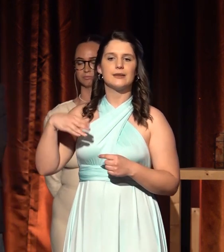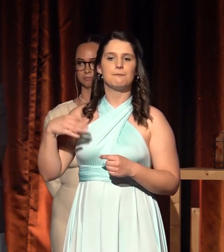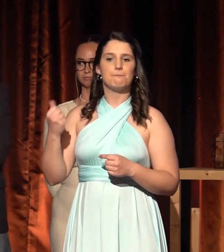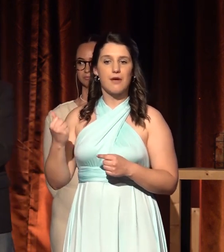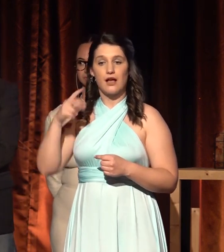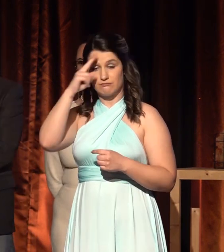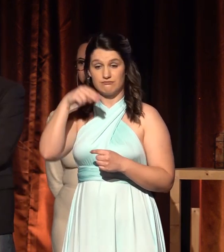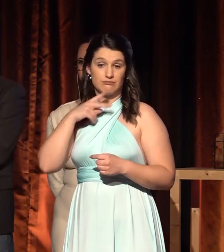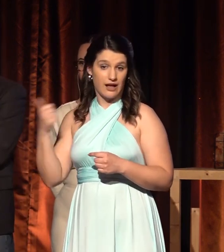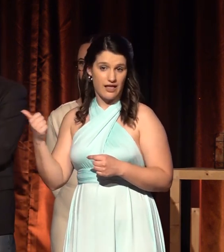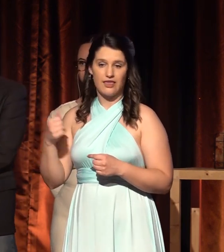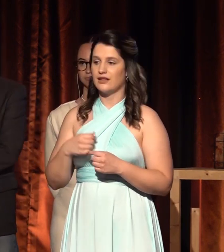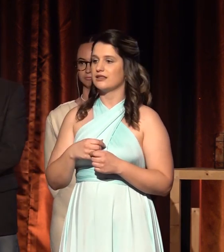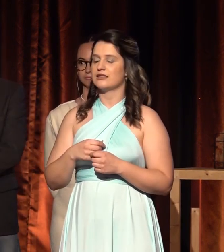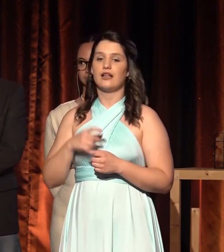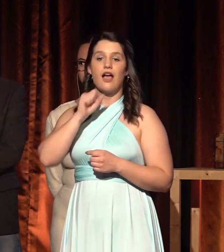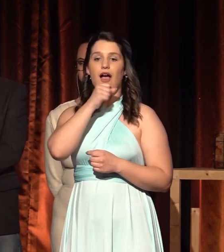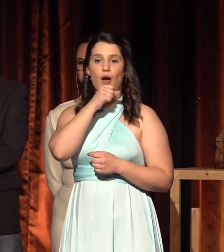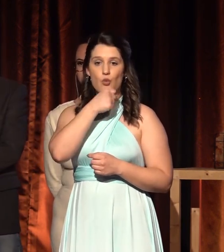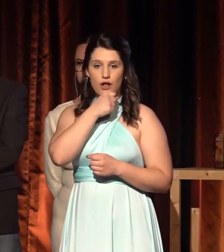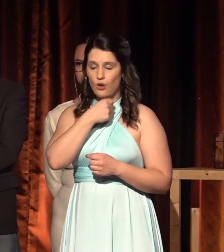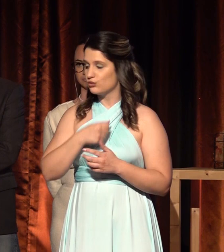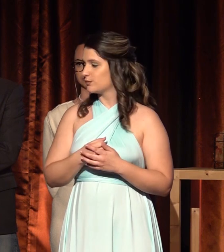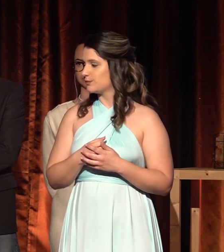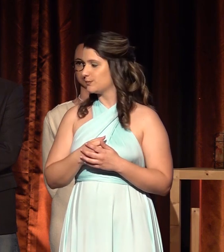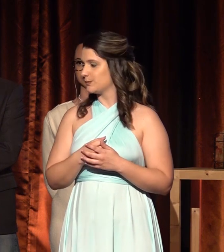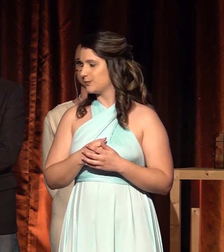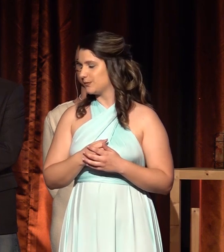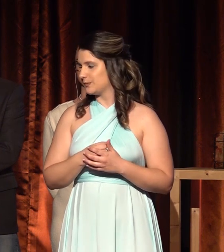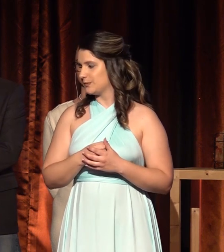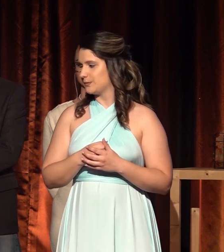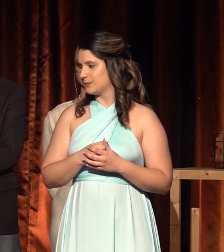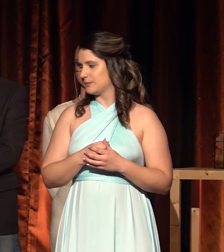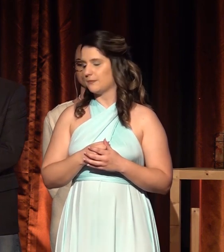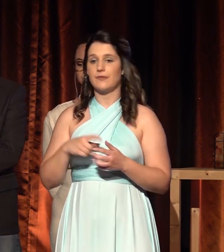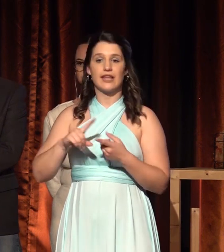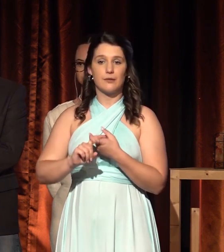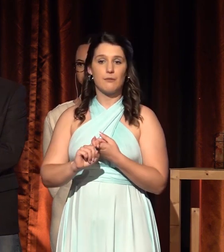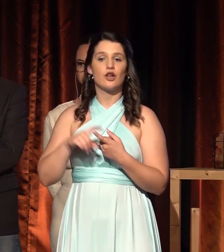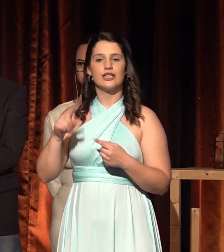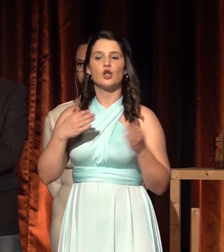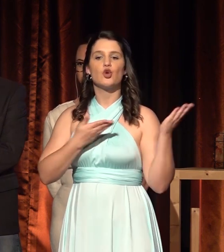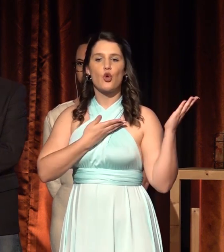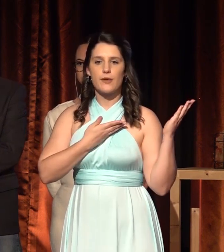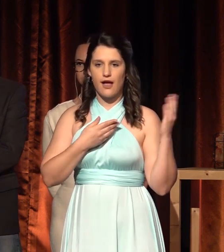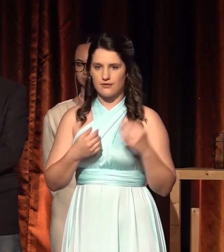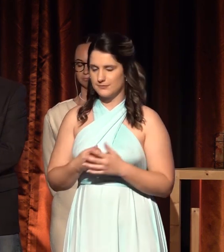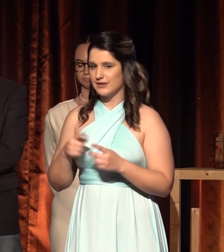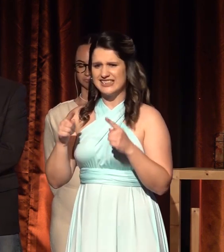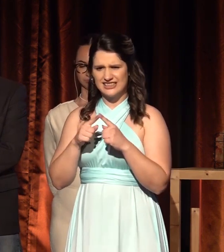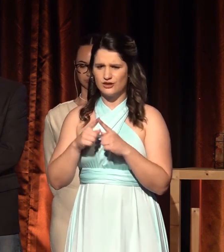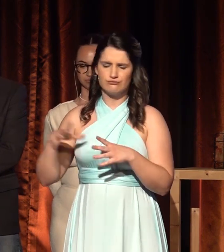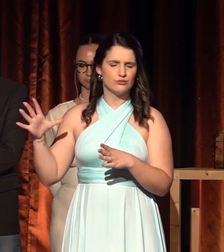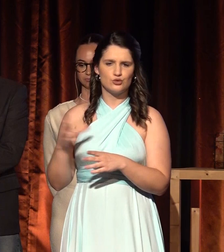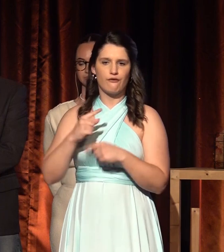els meus pares, Àngeles, Cinta i Julián, els meus avis, Ivan, el meu germà, Ingrid, la meva parella, ties i tios,